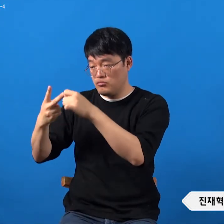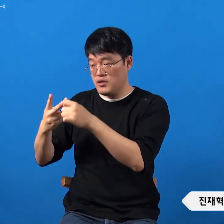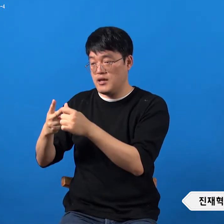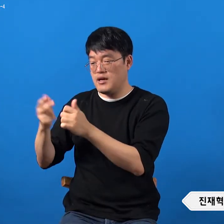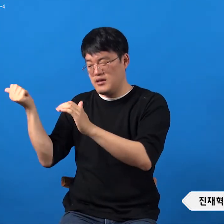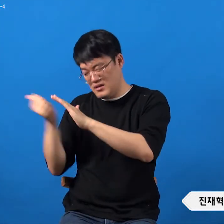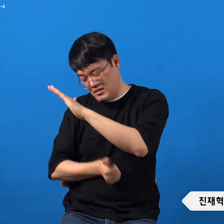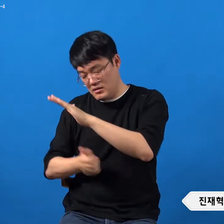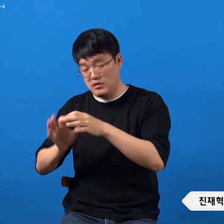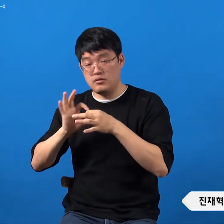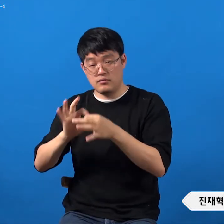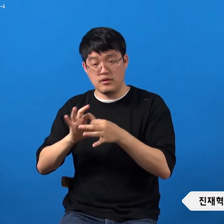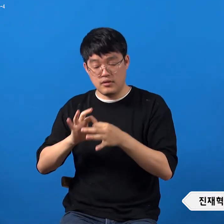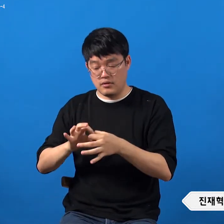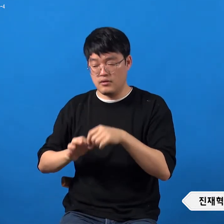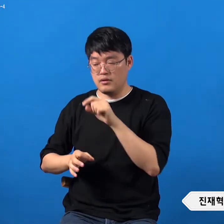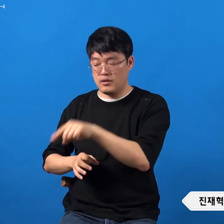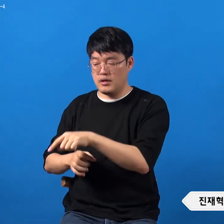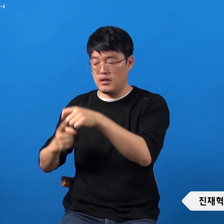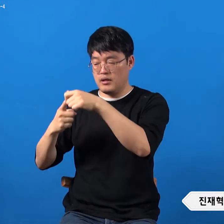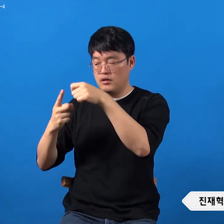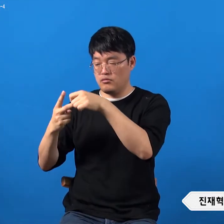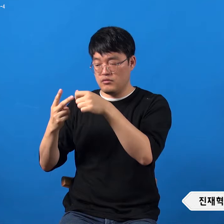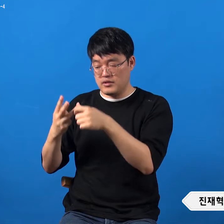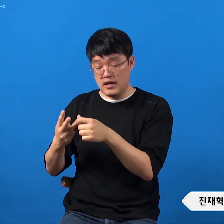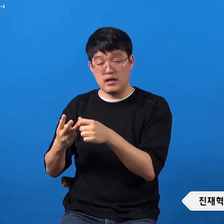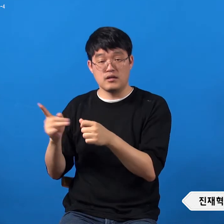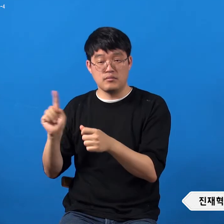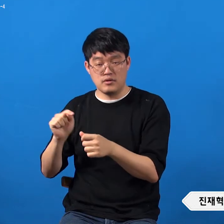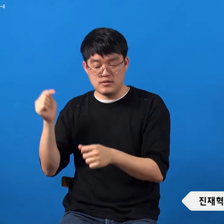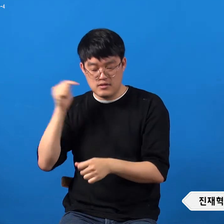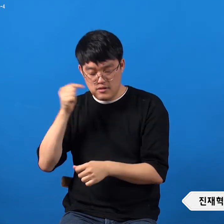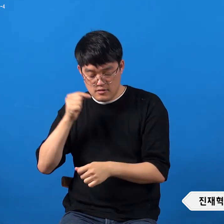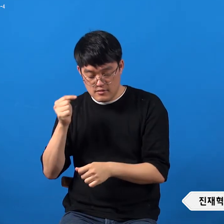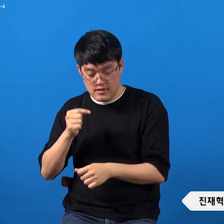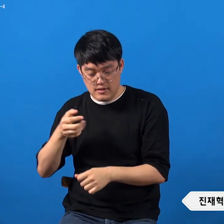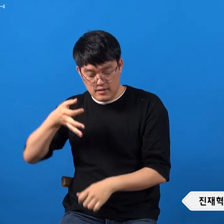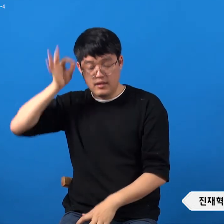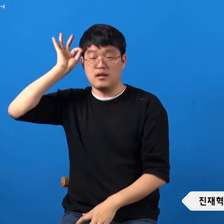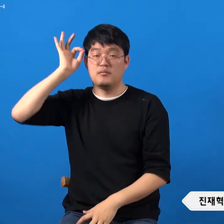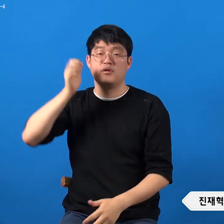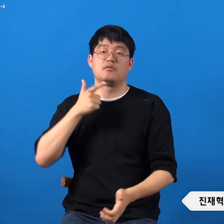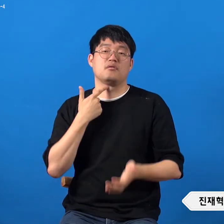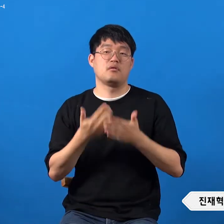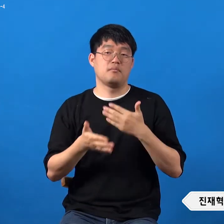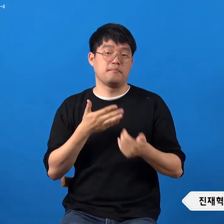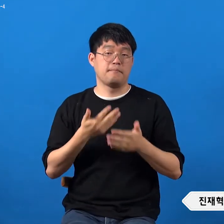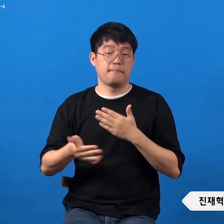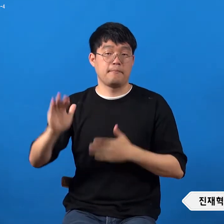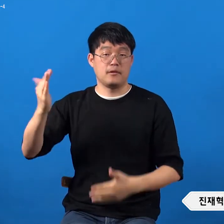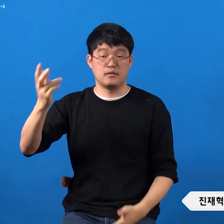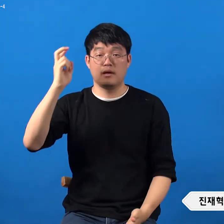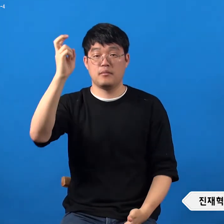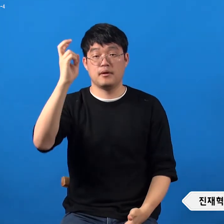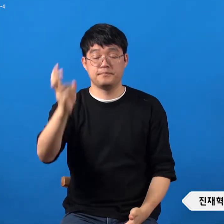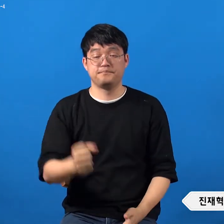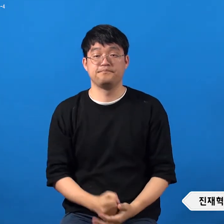통해 그는 세 가지 철저한 심령의 깨달음을 경험하지 않았을까요?